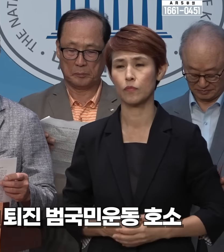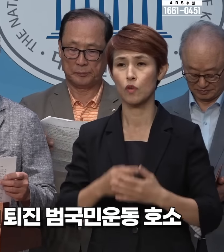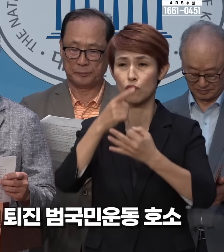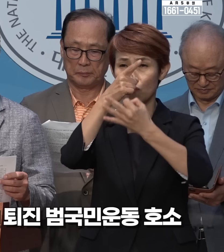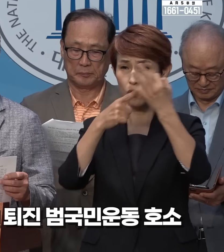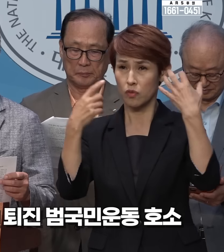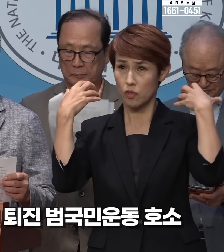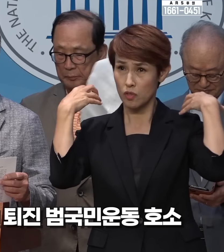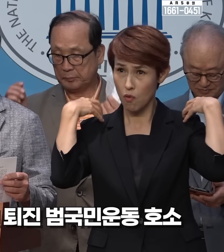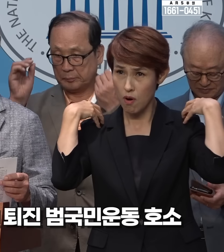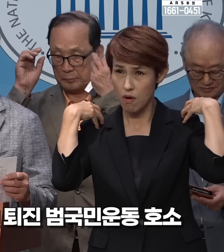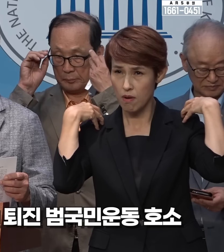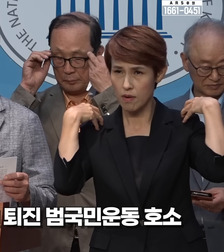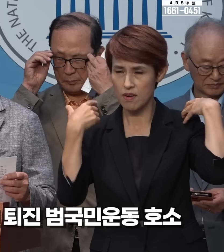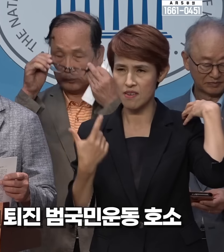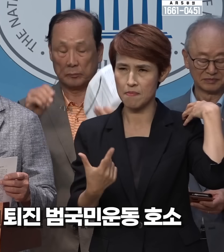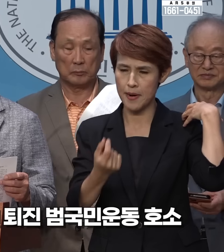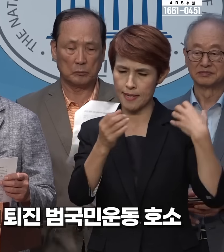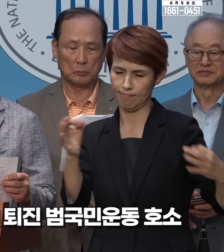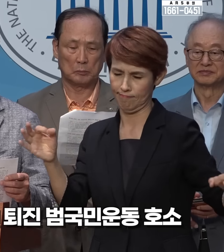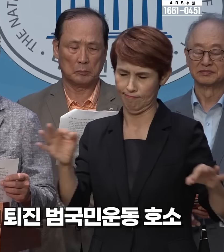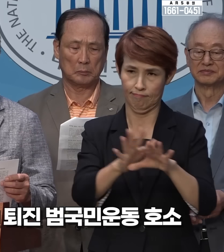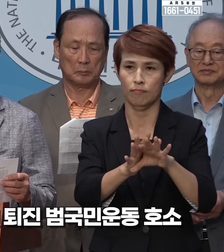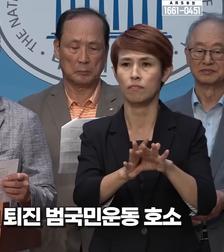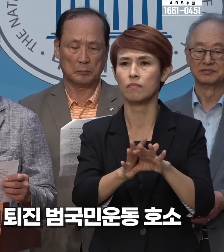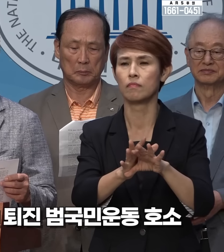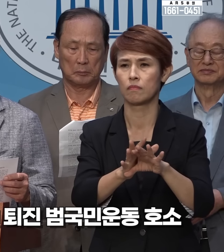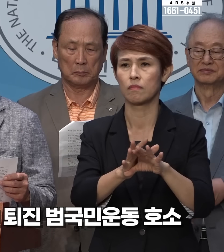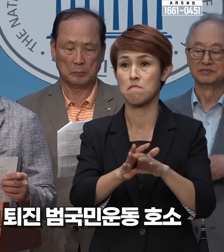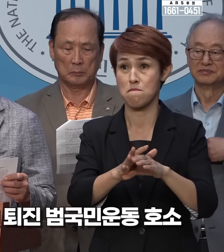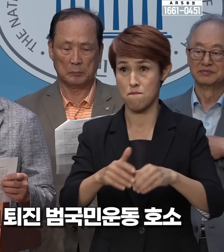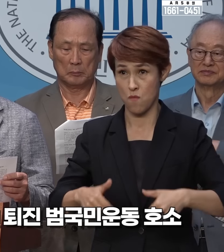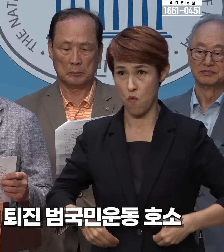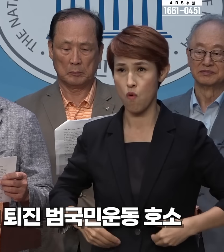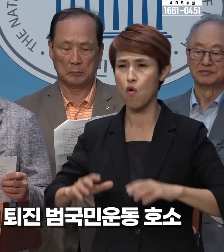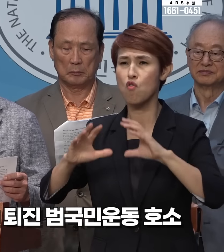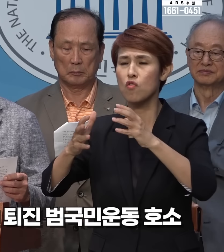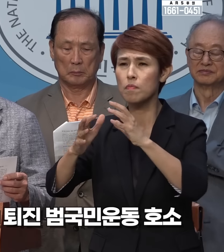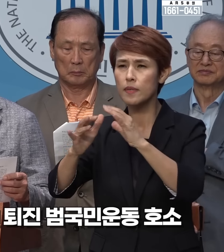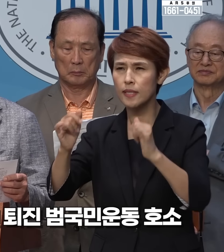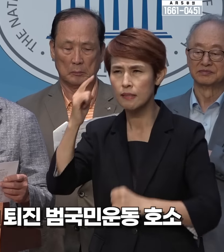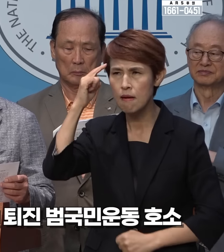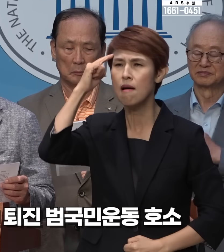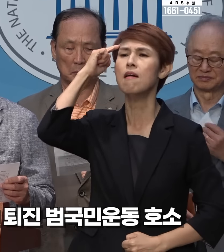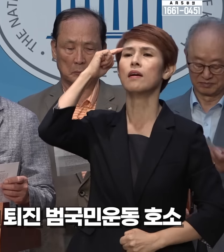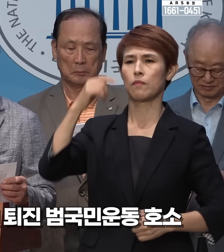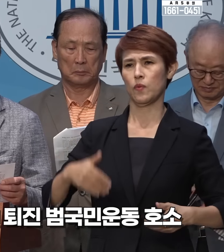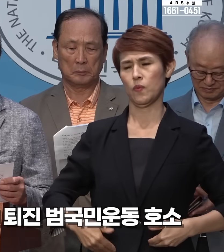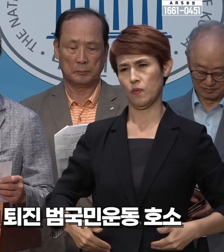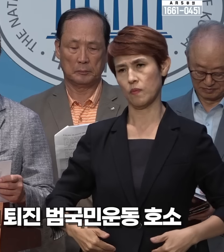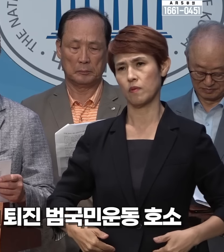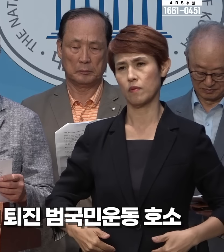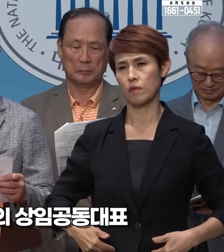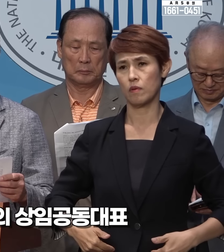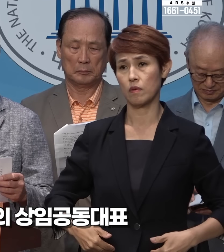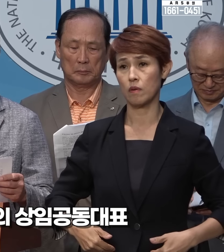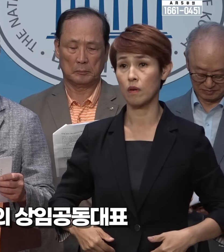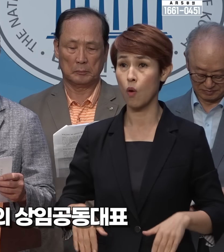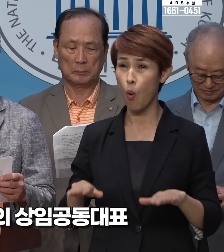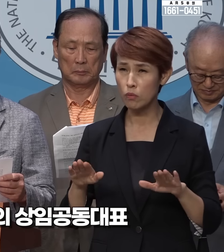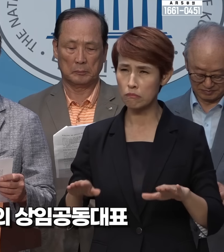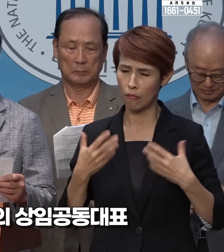윤석열 정권을 조기 종식시킬 범국민 대우가 절실합니다. 오늘